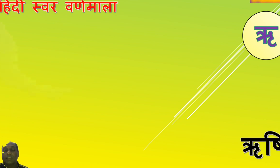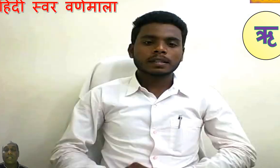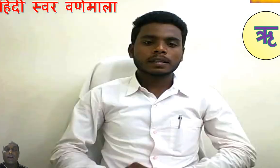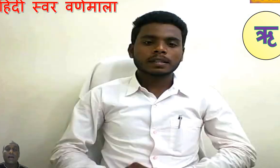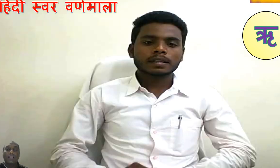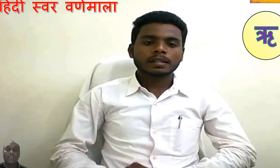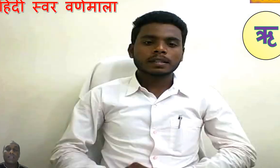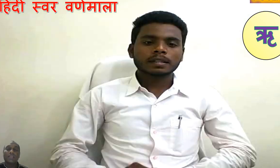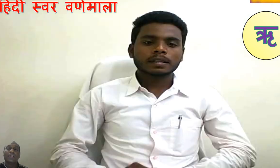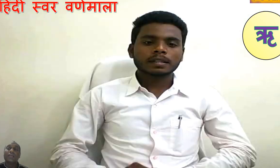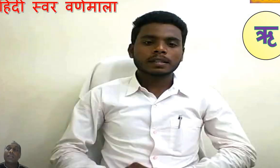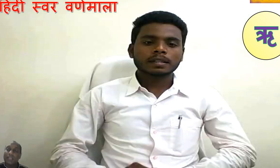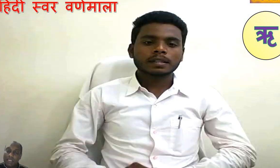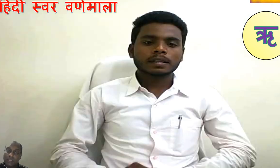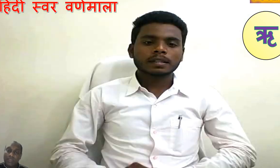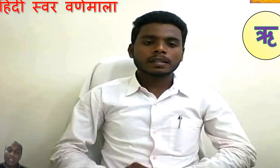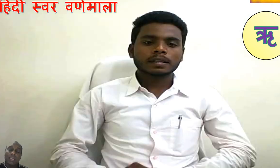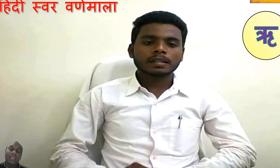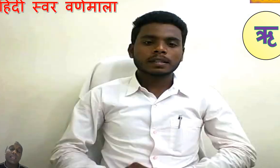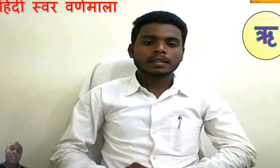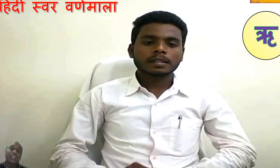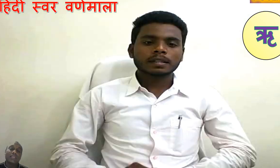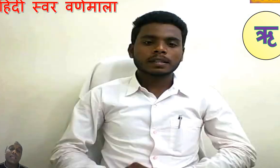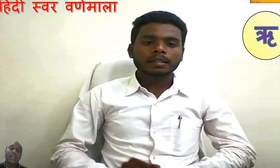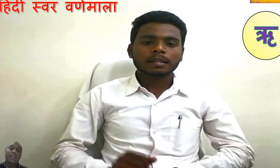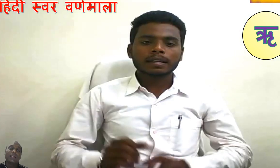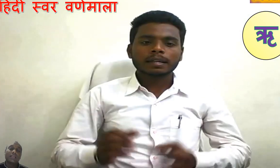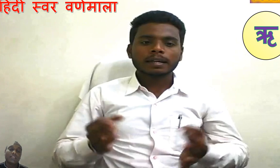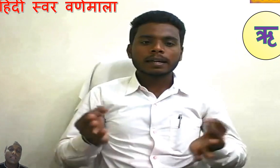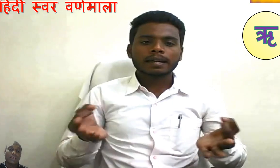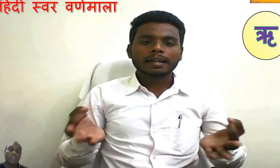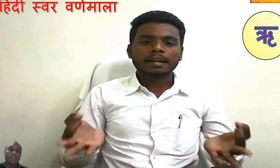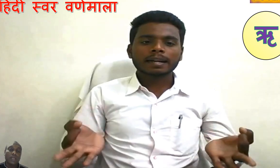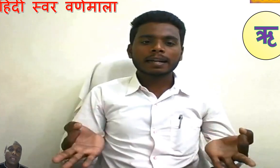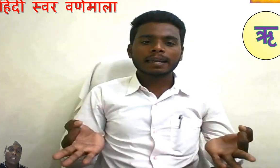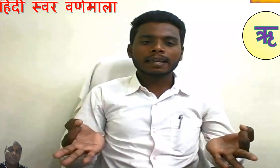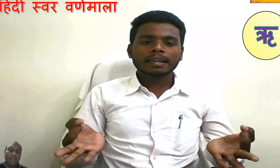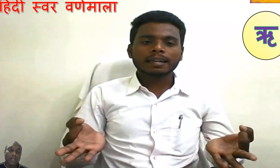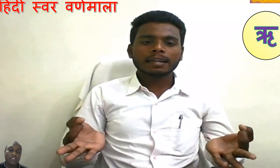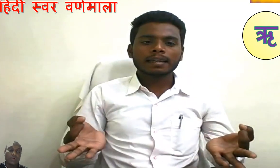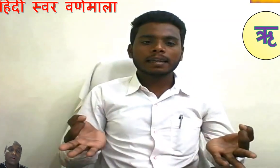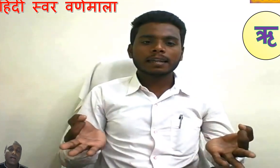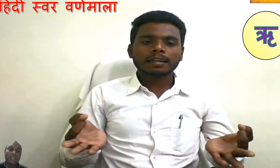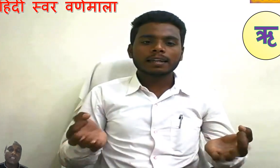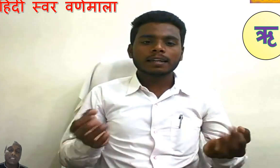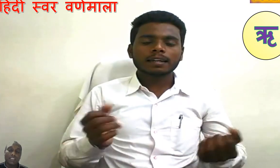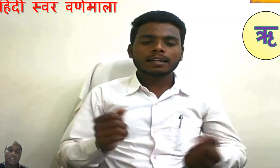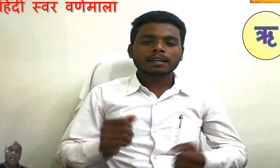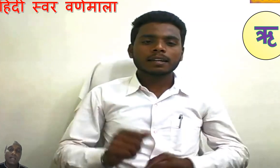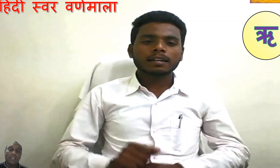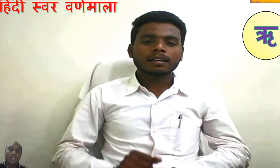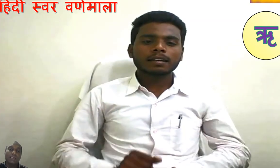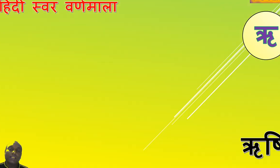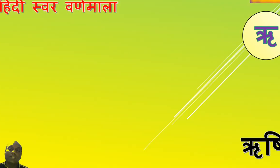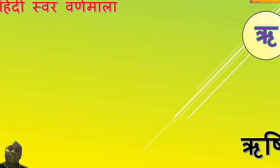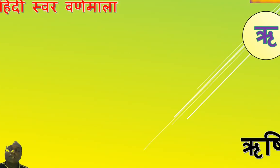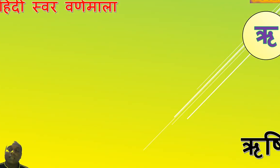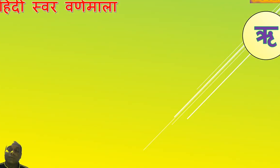बताने के लिए संकेट जो है इस प्रतार से होगा रिसी का री यह आप